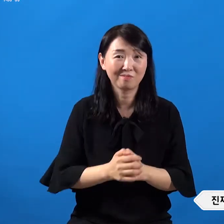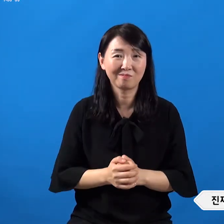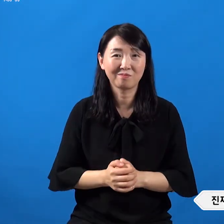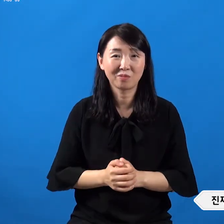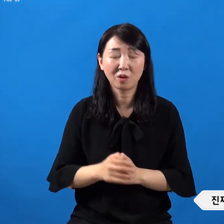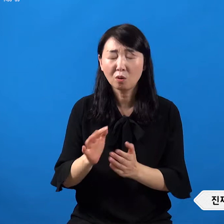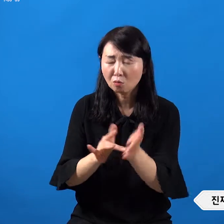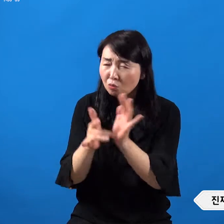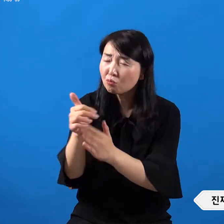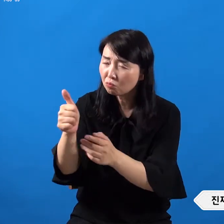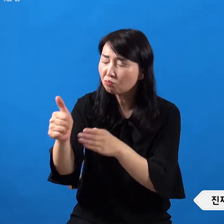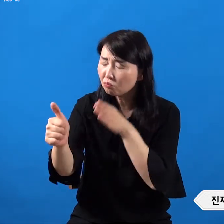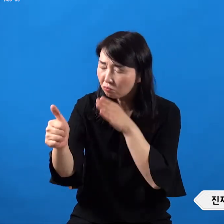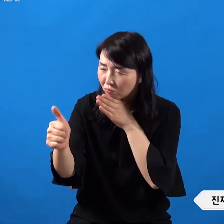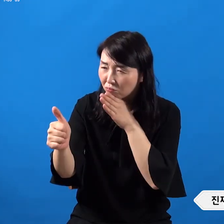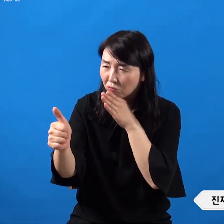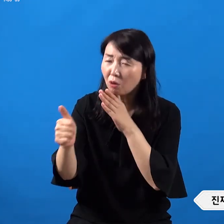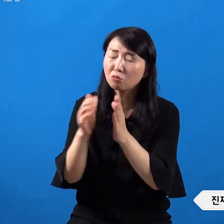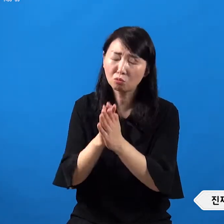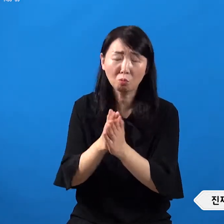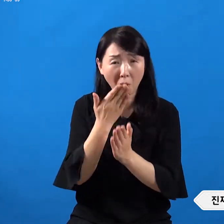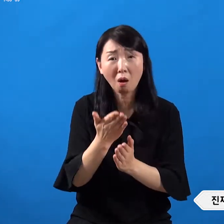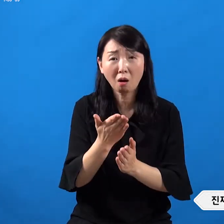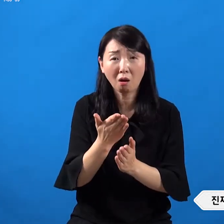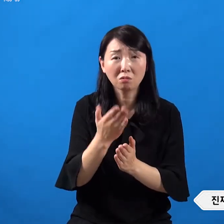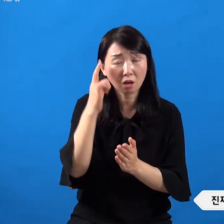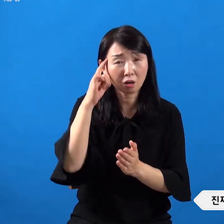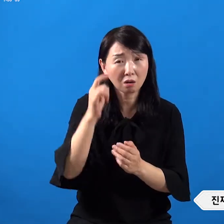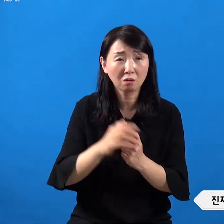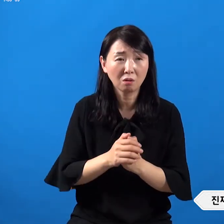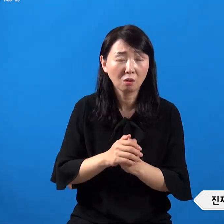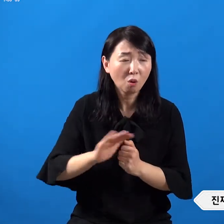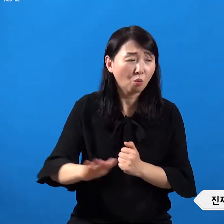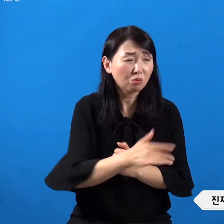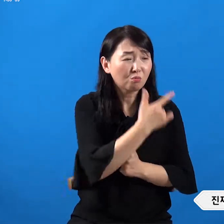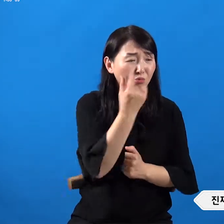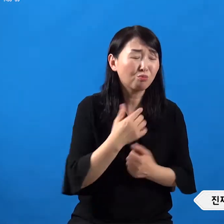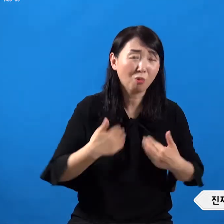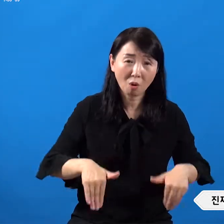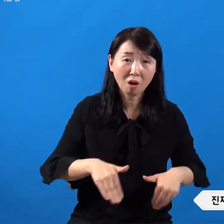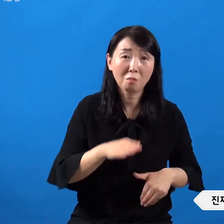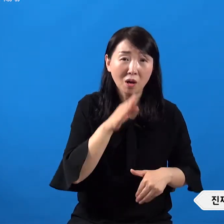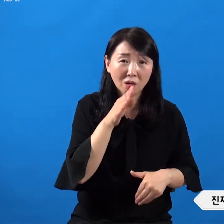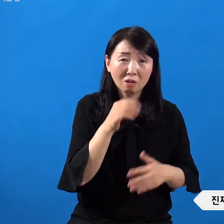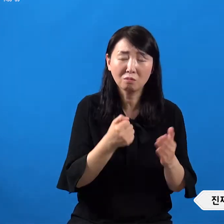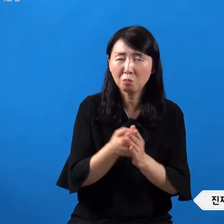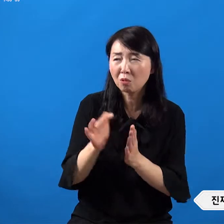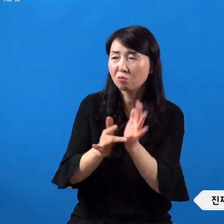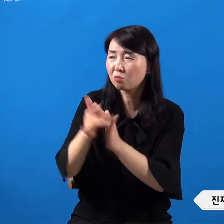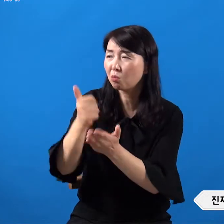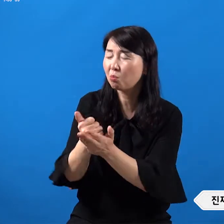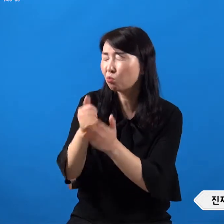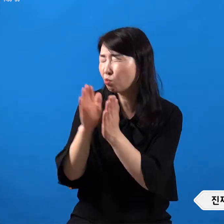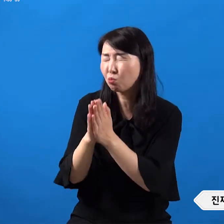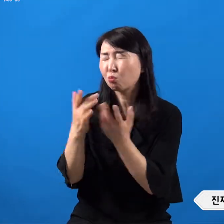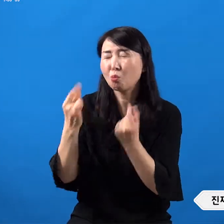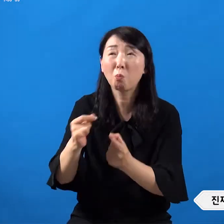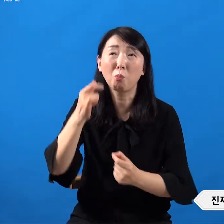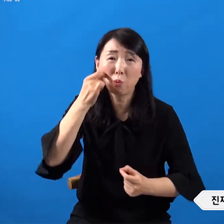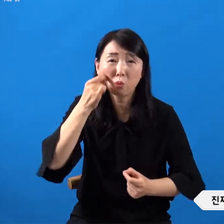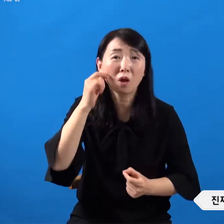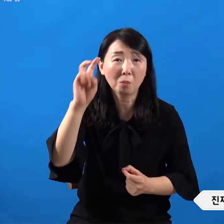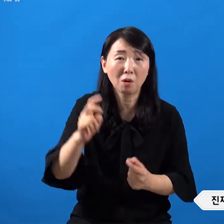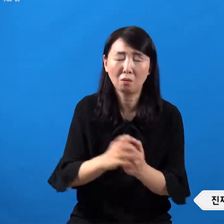모릅니다. 예수님이니까 당연히 그러하셨겠죠. 우리는 부족하고 우리는 연약합니다. 예수님처럼 기도할 수